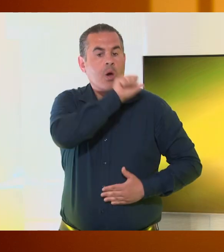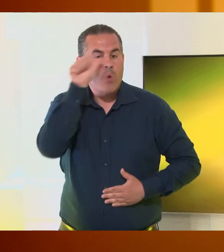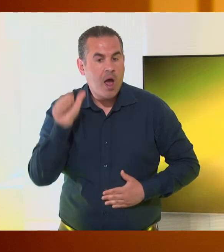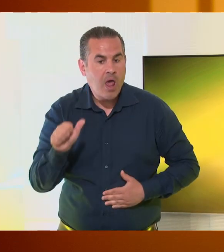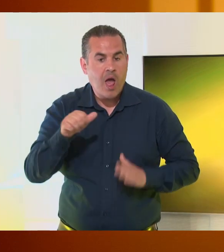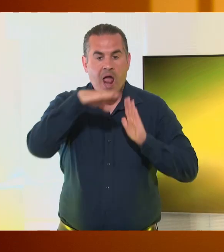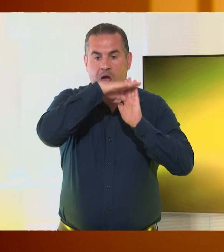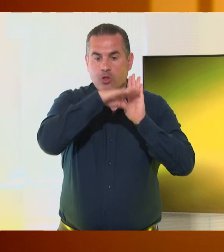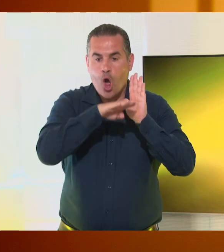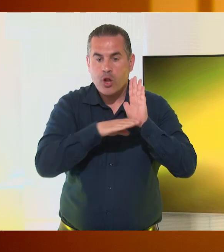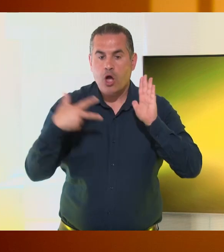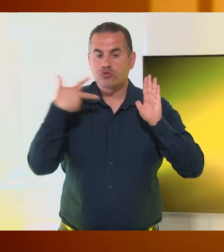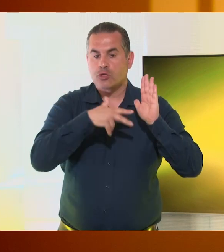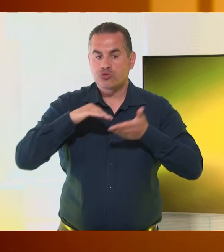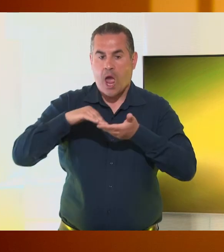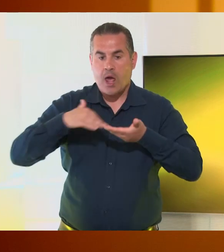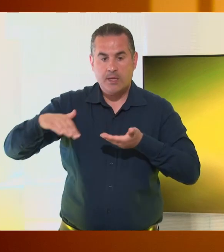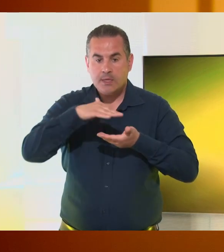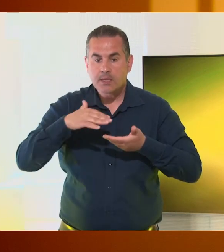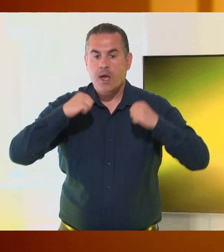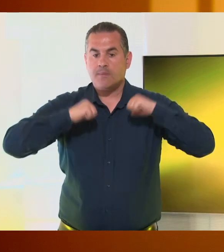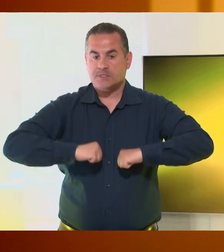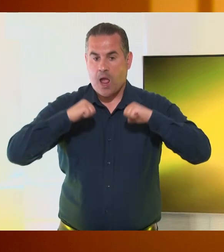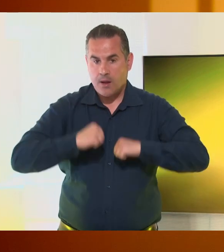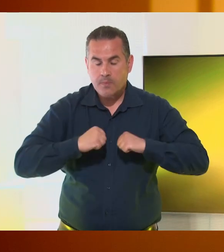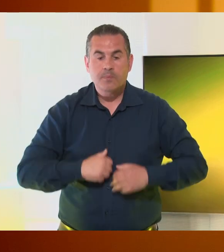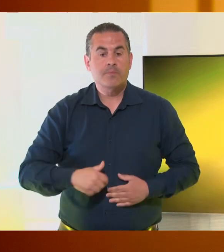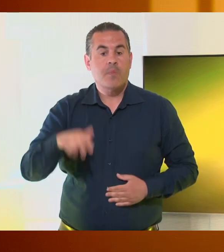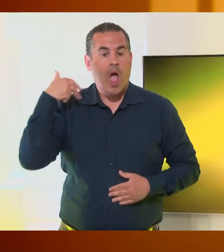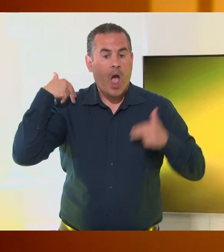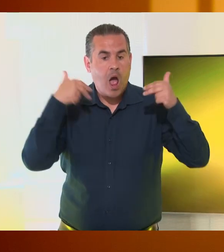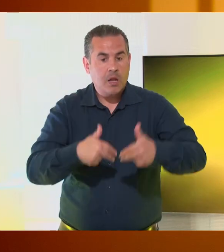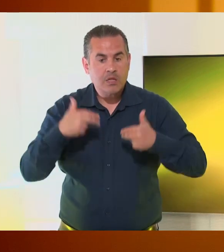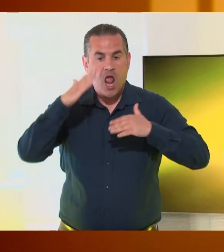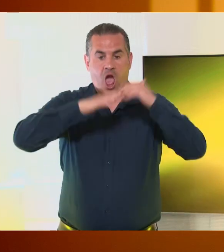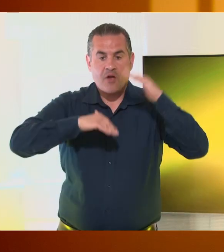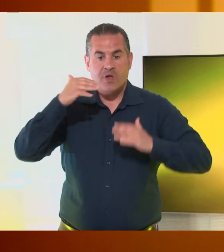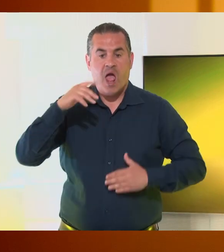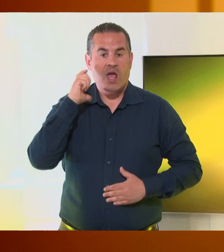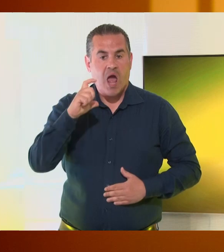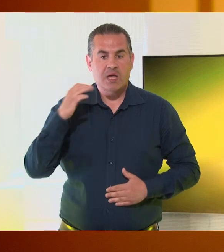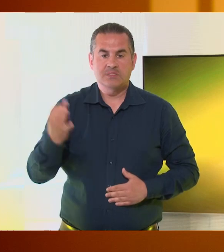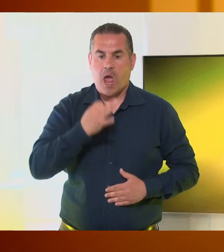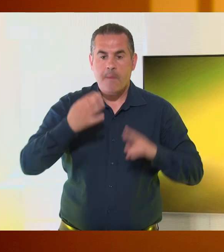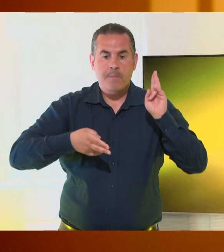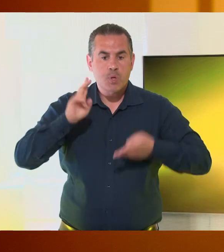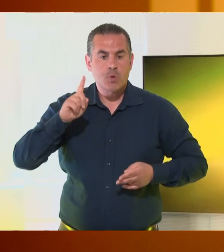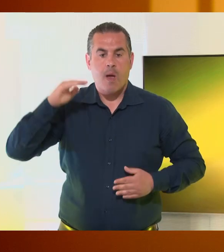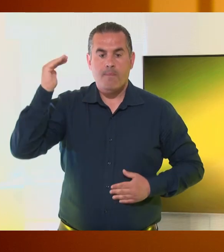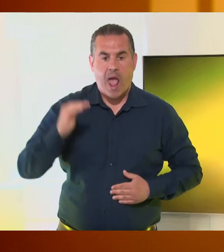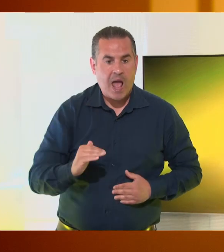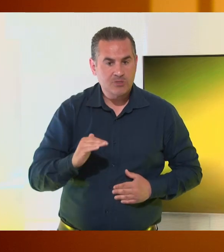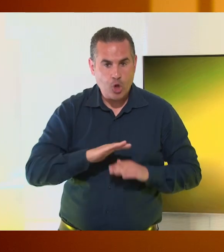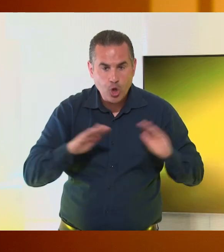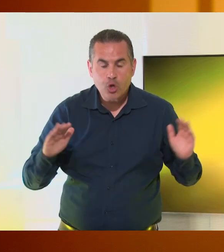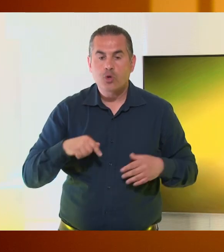utilizzo dei fondi europei per istruzione ma al contempo agli ultimi posti per la spesa sociale. che Cagliari, pur perdendo in un solo anno 18 posizioni,